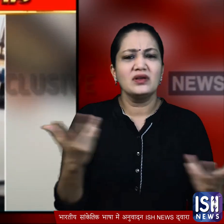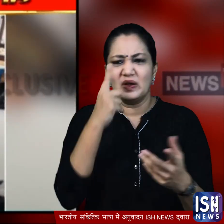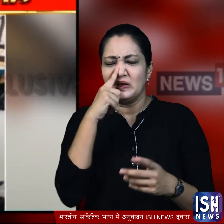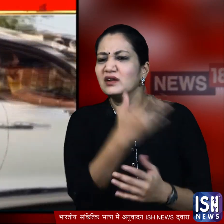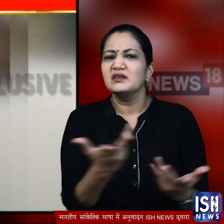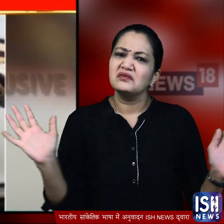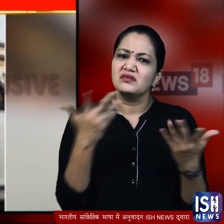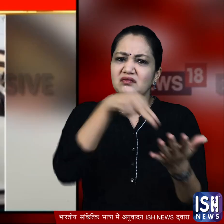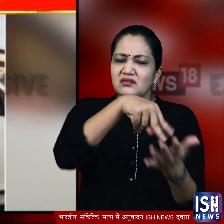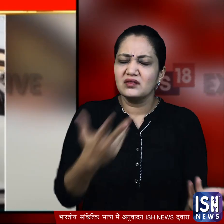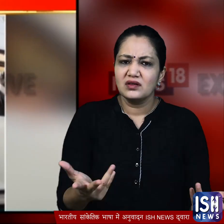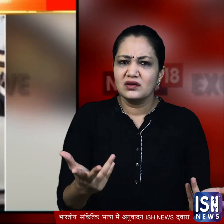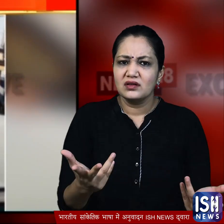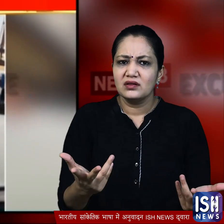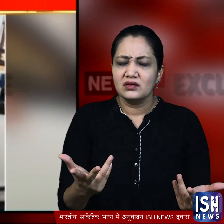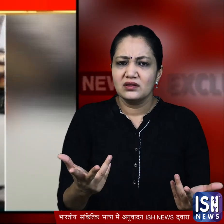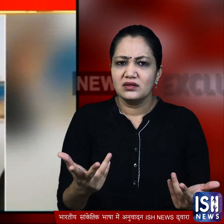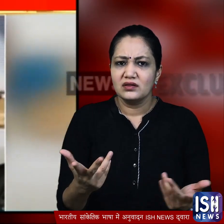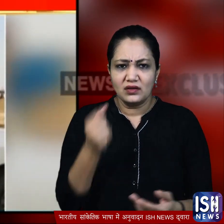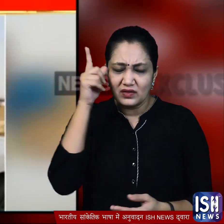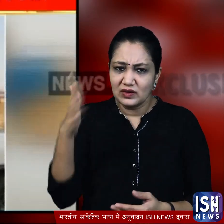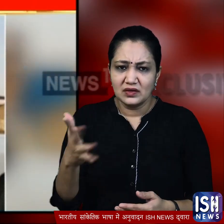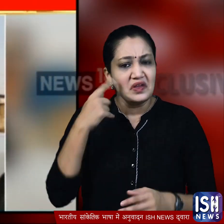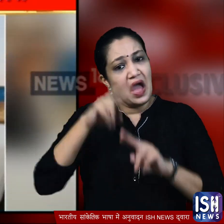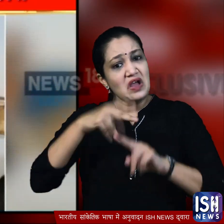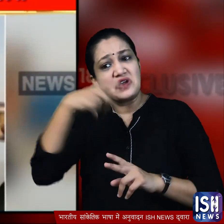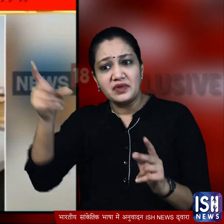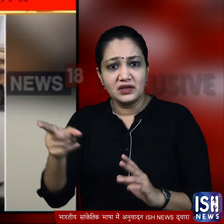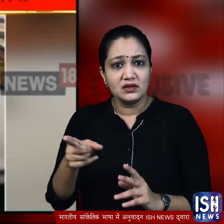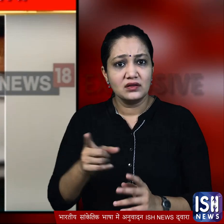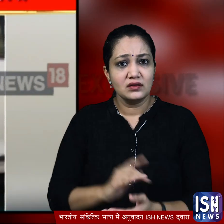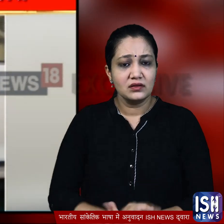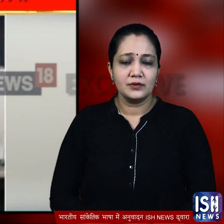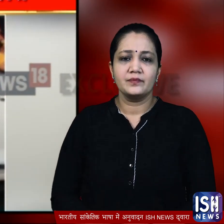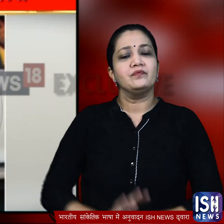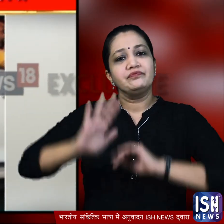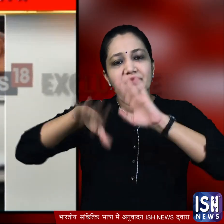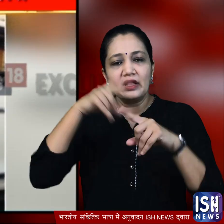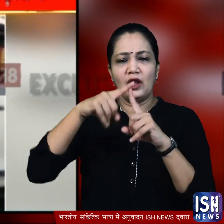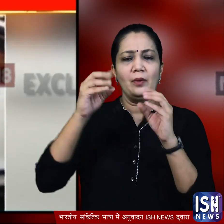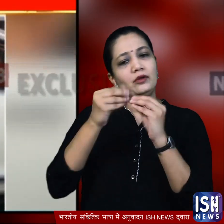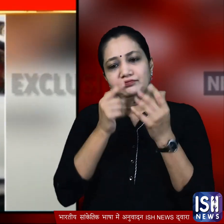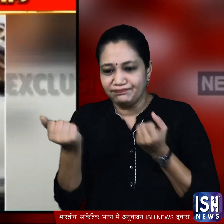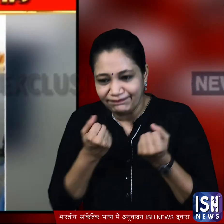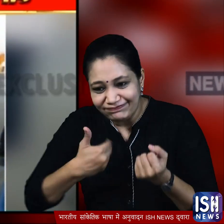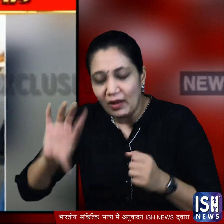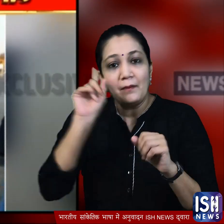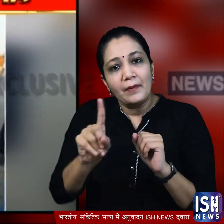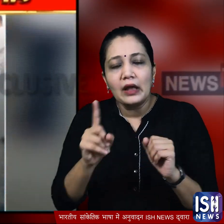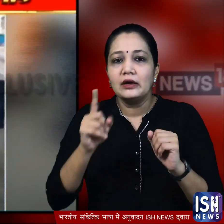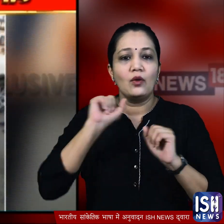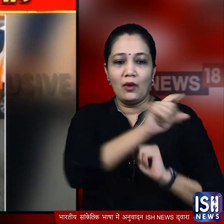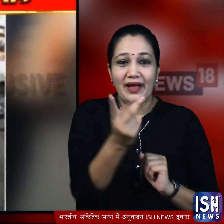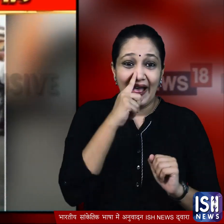की शिकायत ही कर दी। पकड़ सबको चालान कर रही है, महिलाओं को आपने खड़ा कर दिया, ये तीनों का सस्पेंड नहीं होगी ना, मैं तुम्हारी शिकायत कर दूंगा। हालांकि